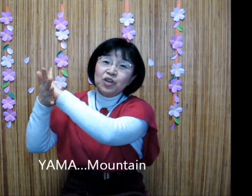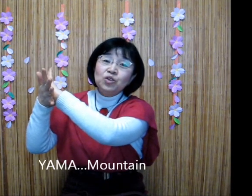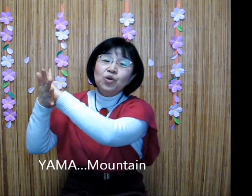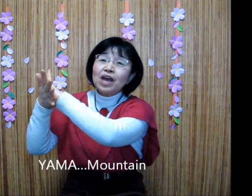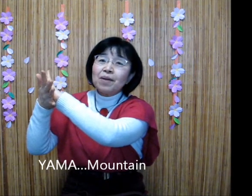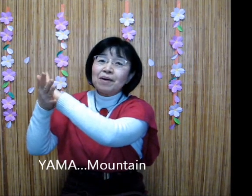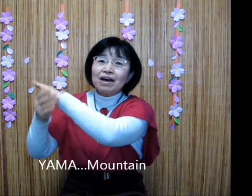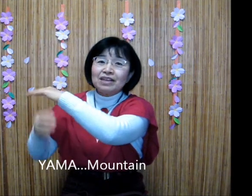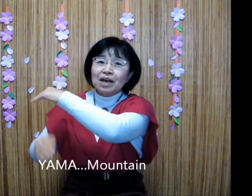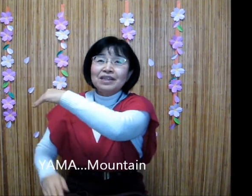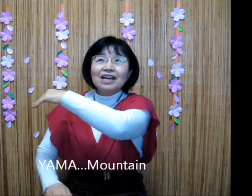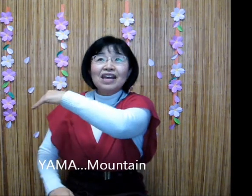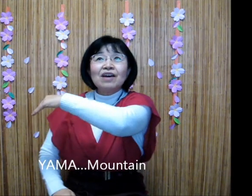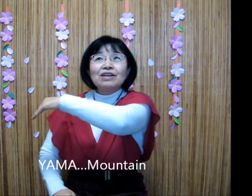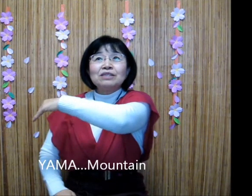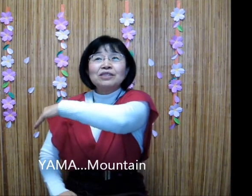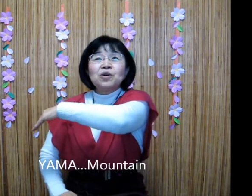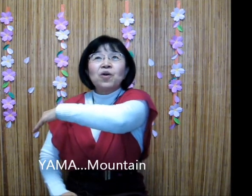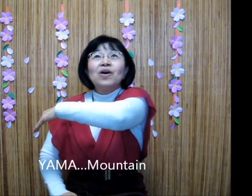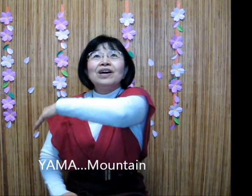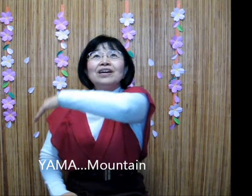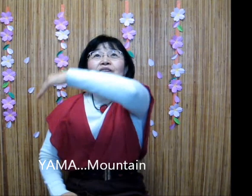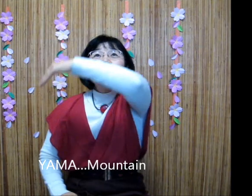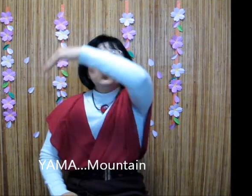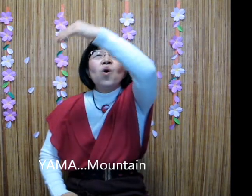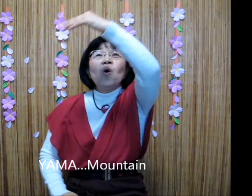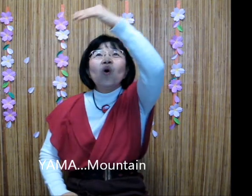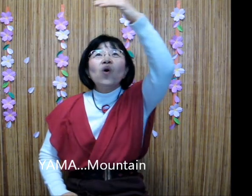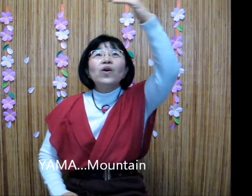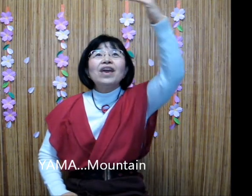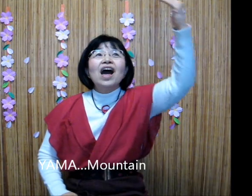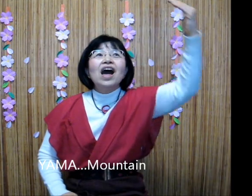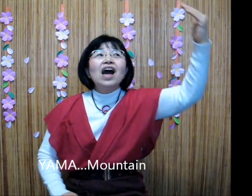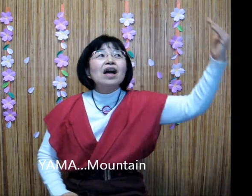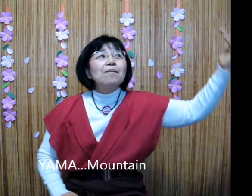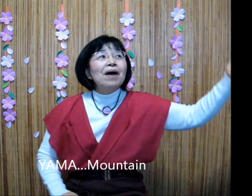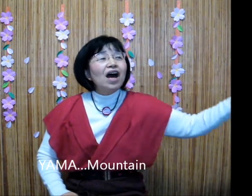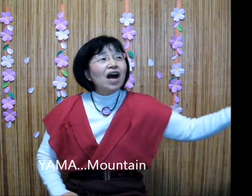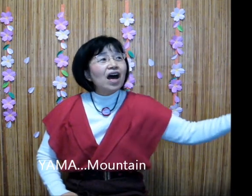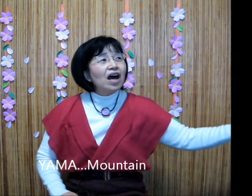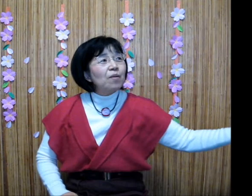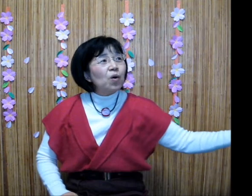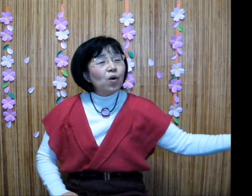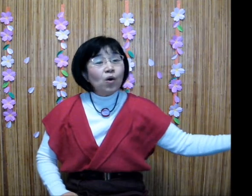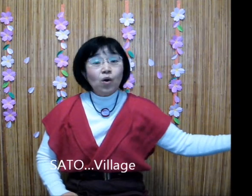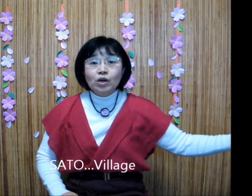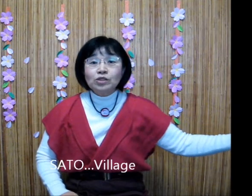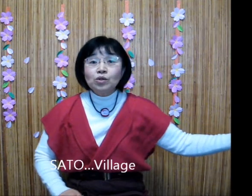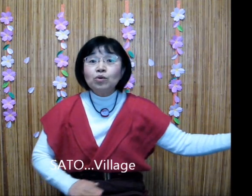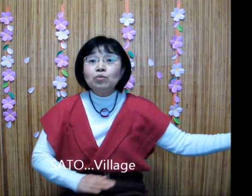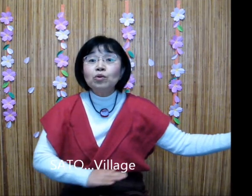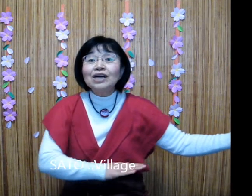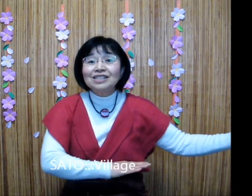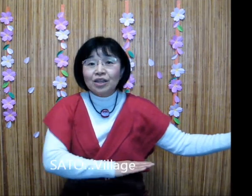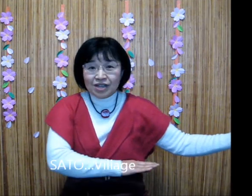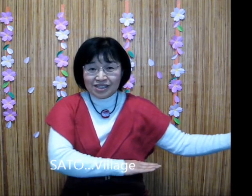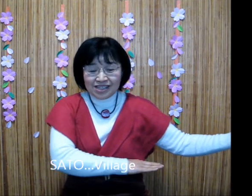桜。野山は山だけ表しましょう。野山も、そのふもとが里です。